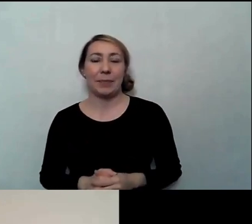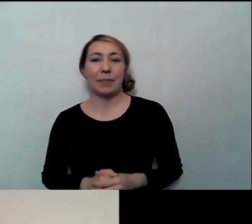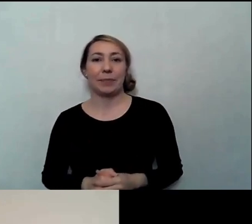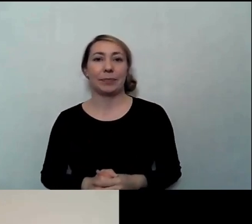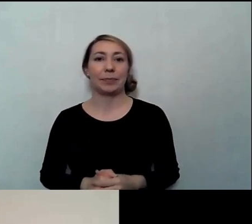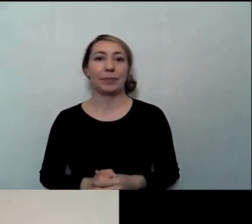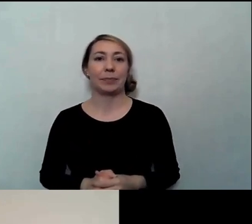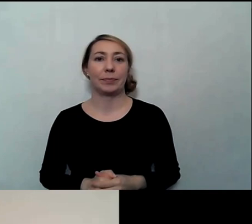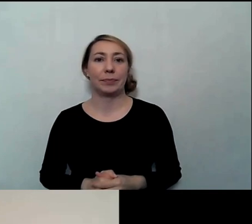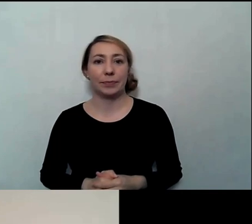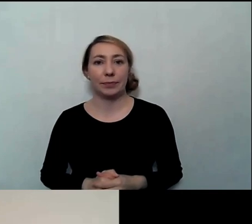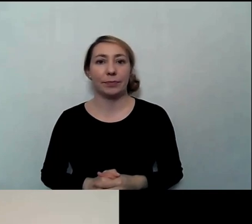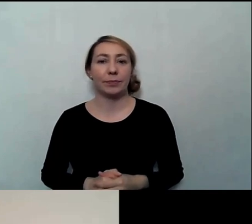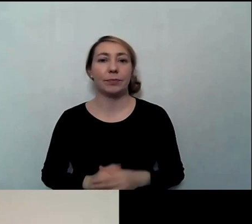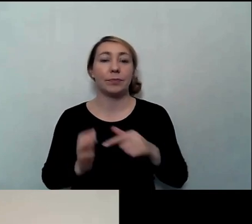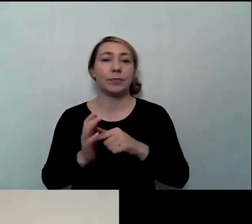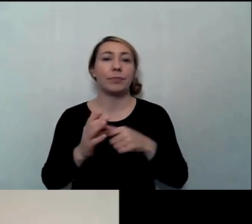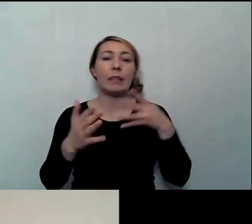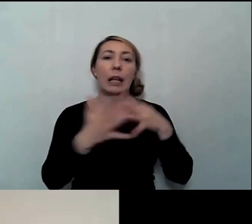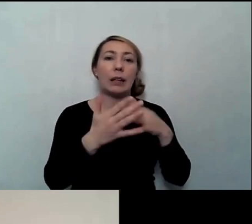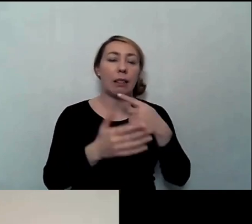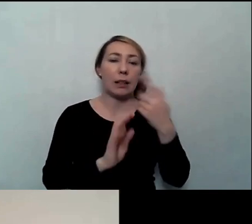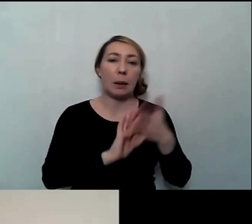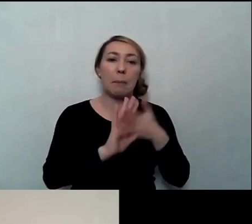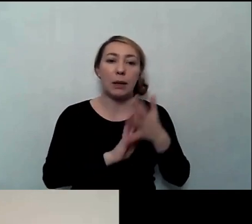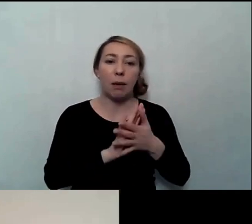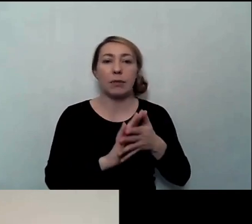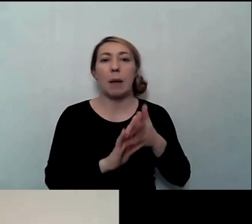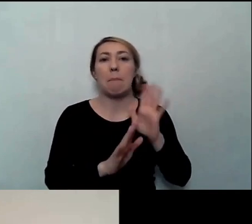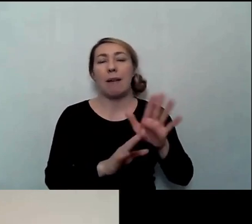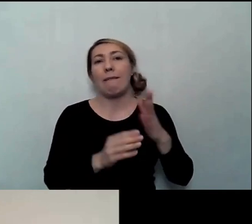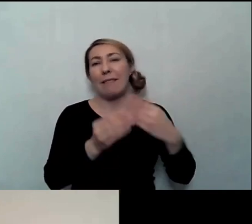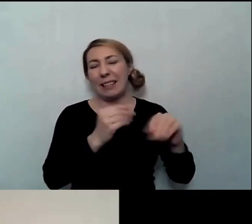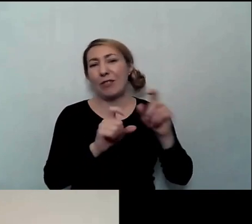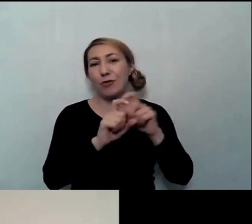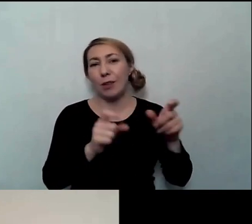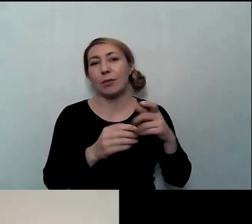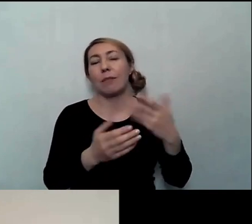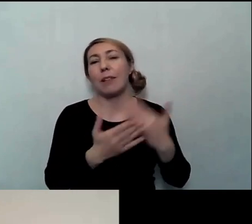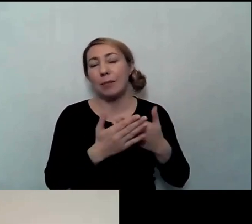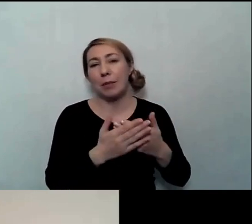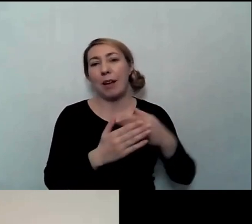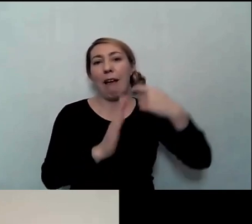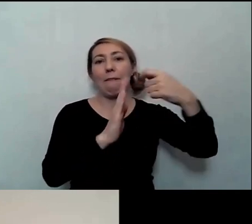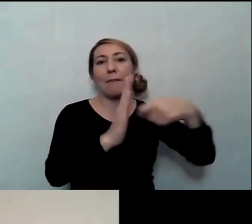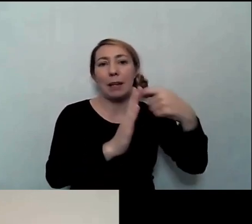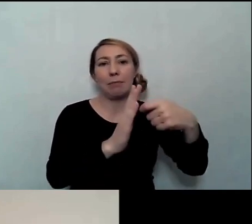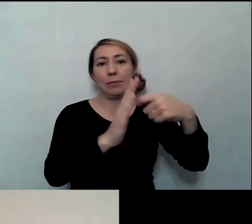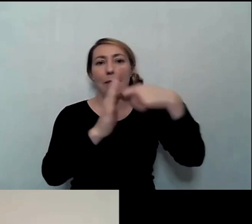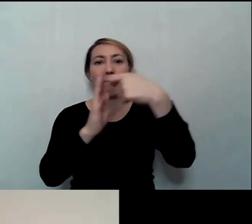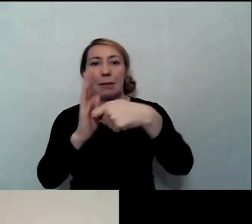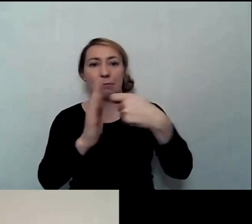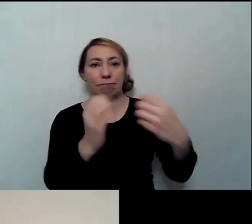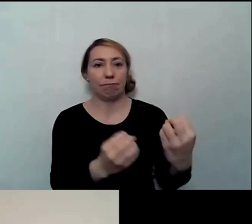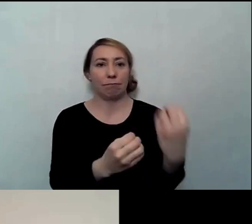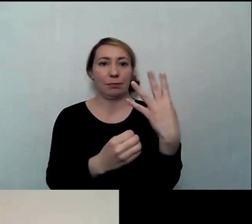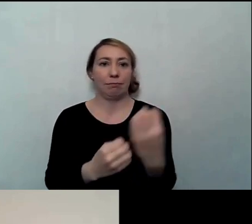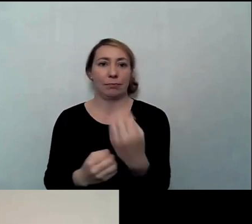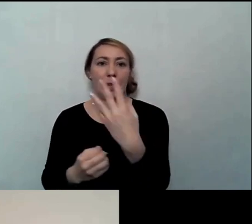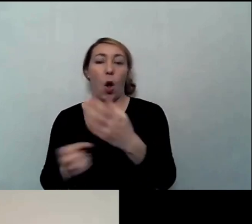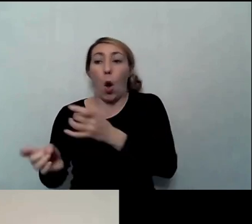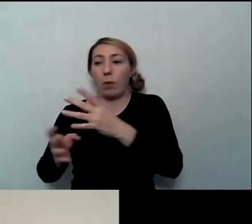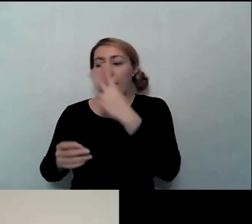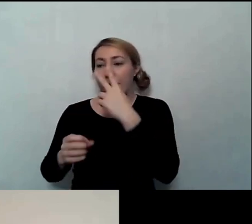szybciej. Natomiast test w języku migowym no, zabiera więcej czasu, bo trzeba odtworzyć ten filmik, a nie od razu